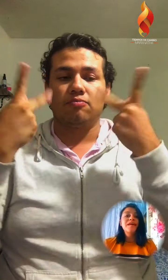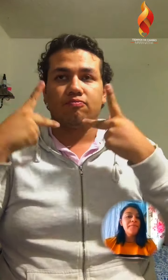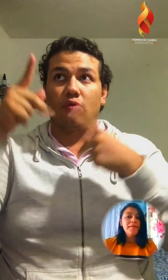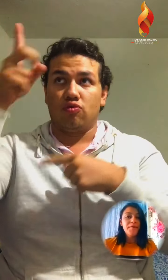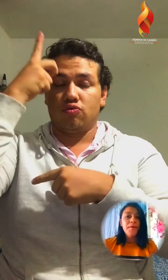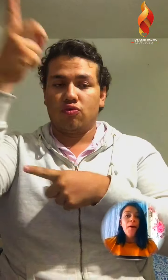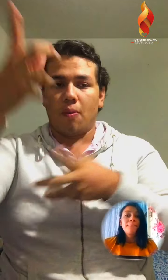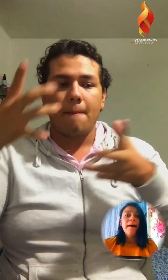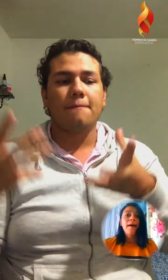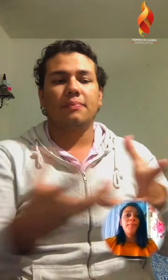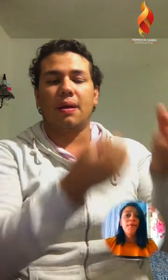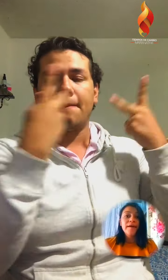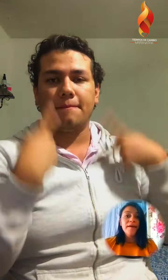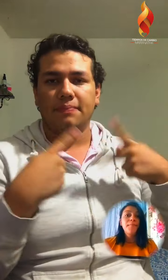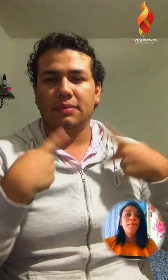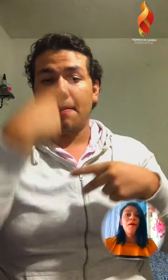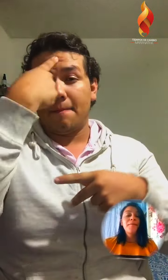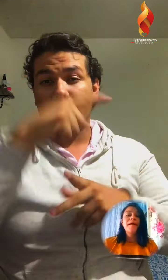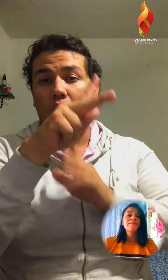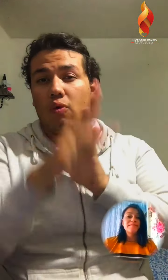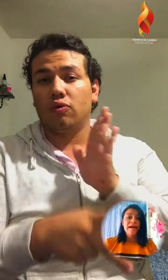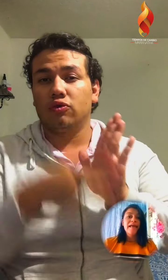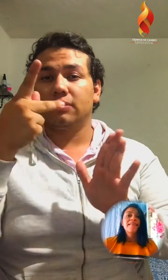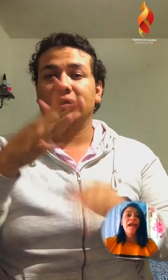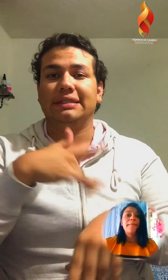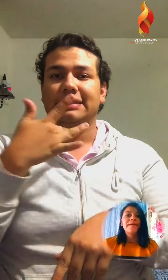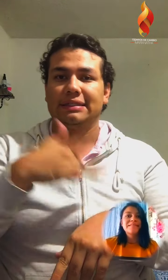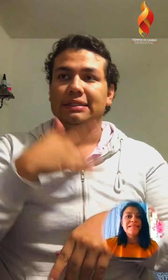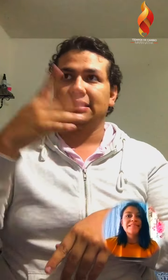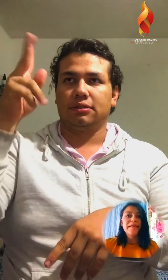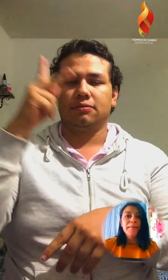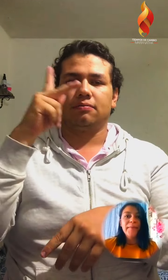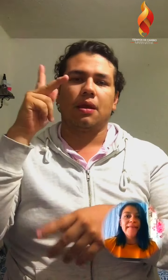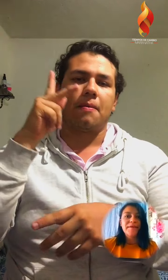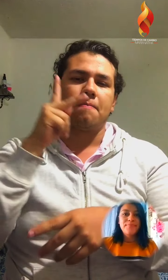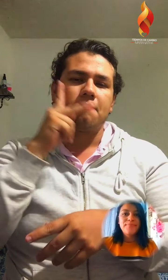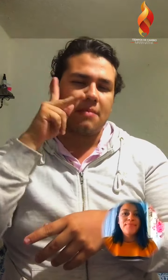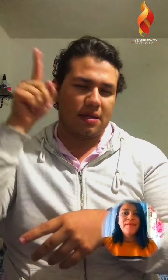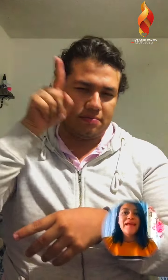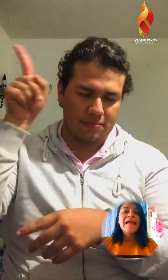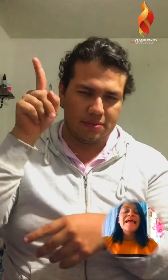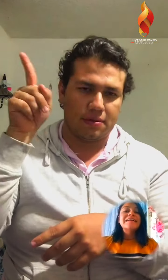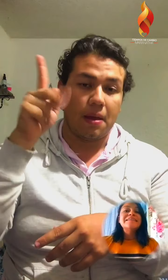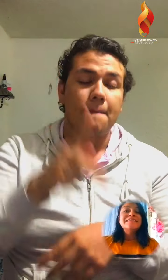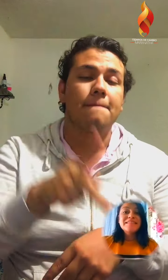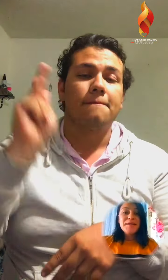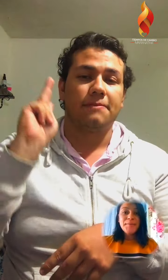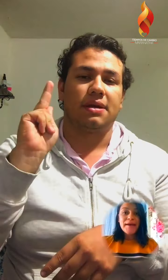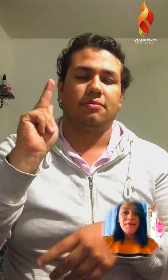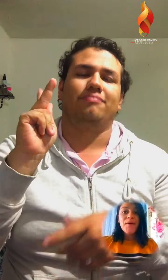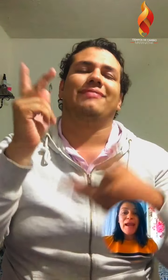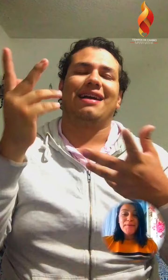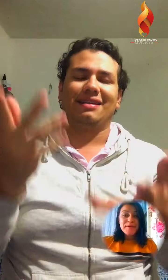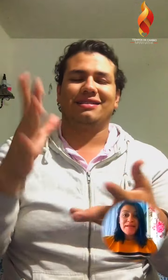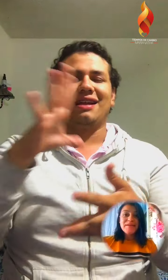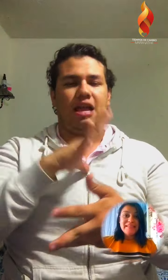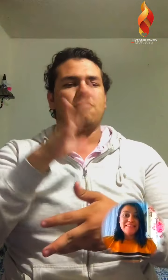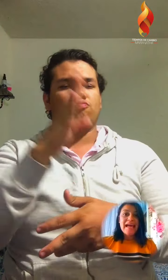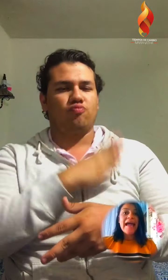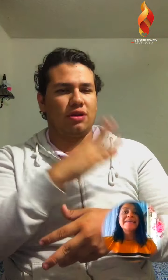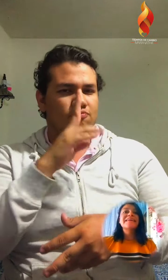un Salvador, para poder volver a gozar de la presencia del Padre. Sin embargo, la